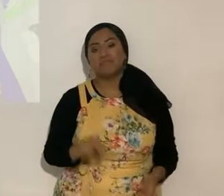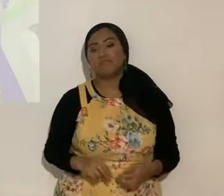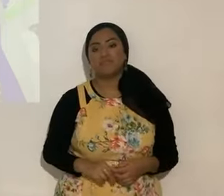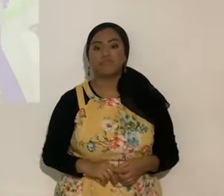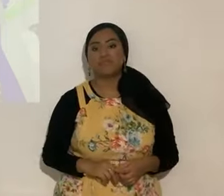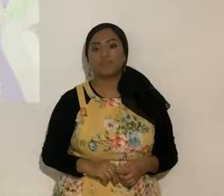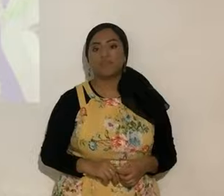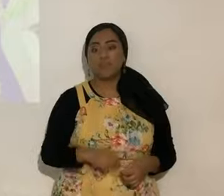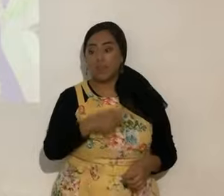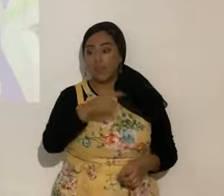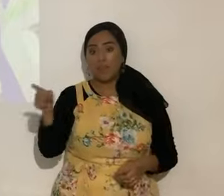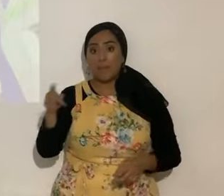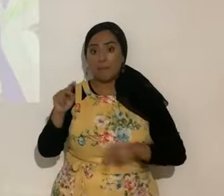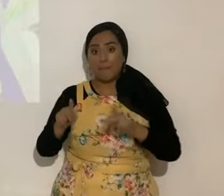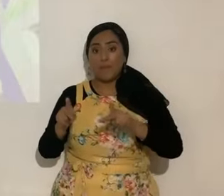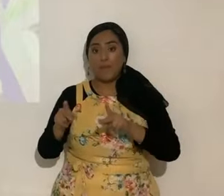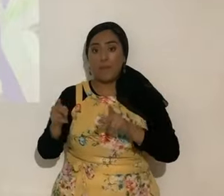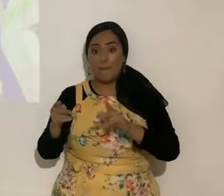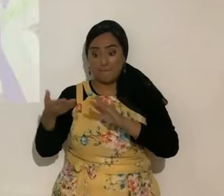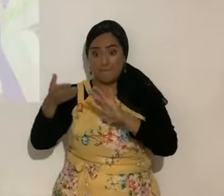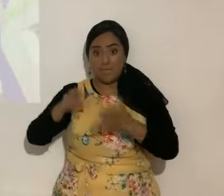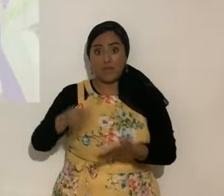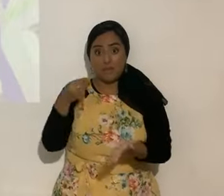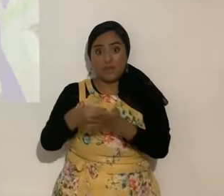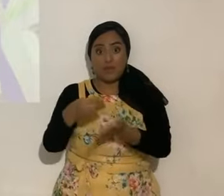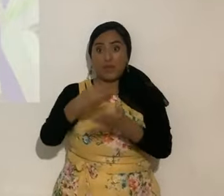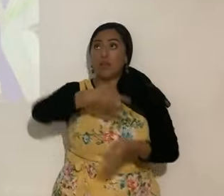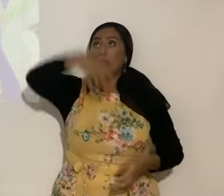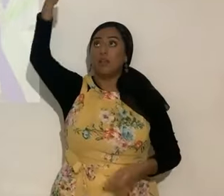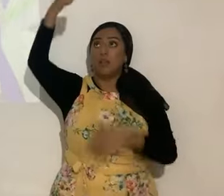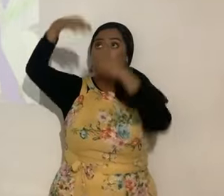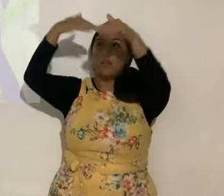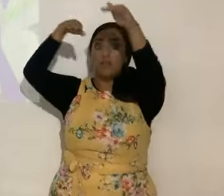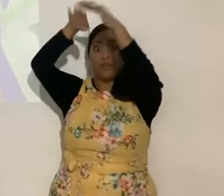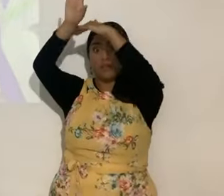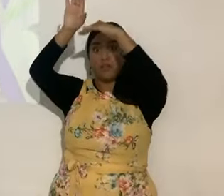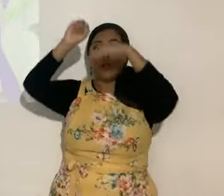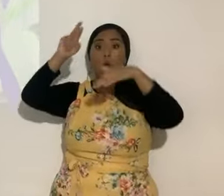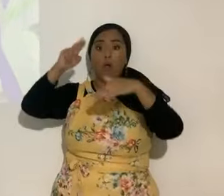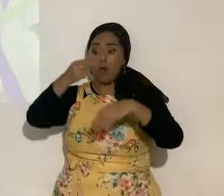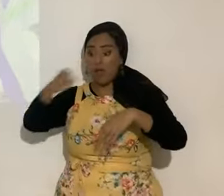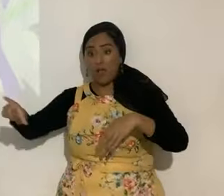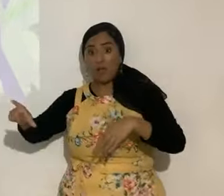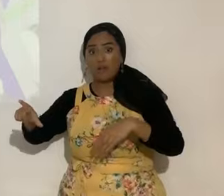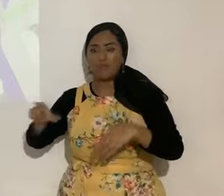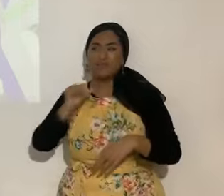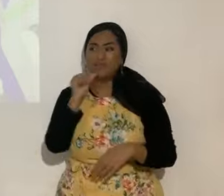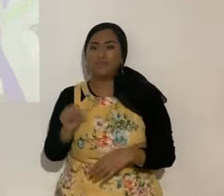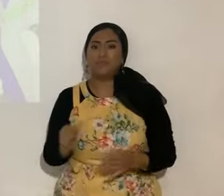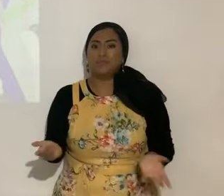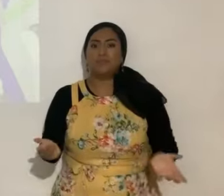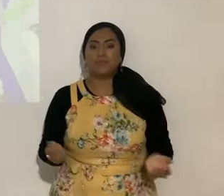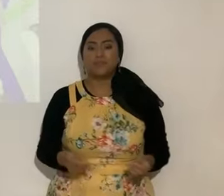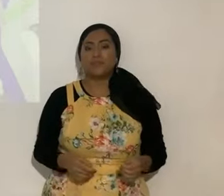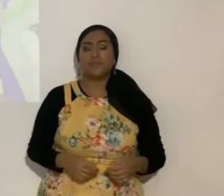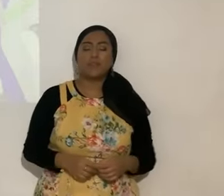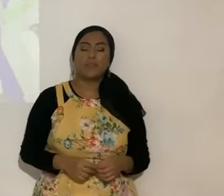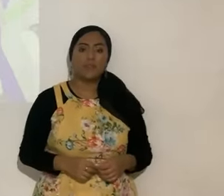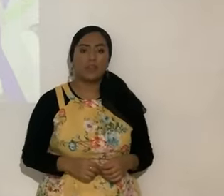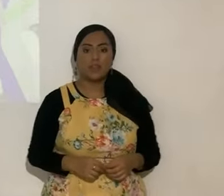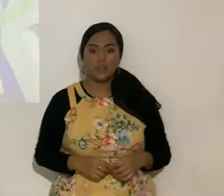se van a llevar sus dólares, la gente, hacia el cielo, yo diría, hacia el infierno, más bien, no, ¿verdad? Entonces,